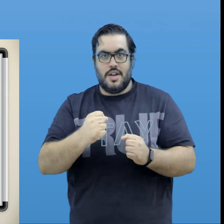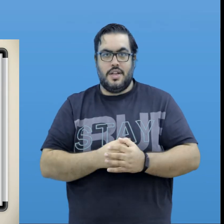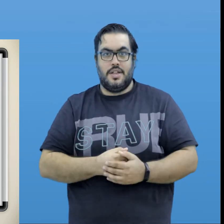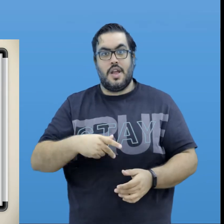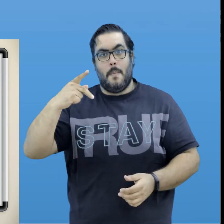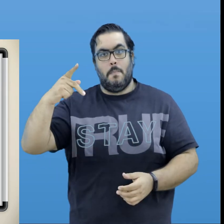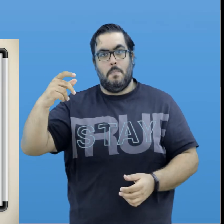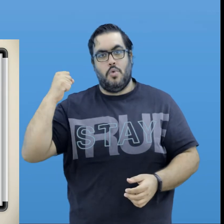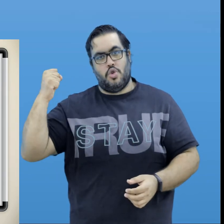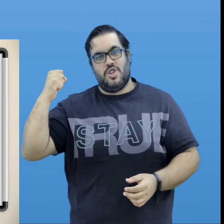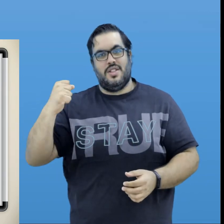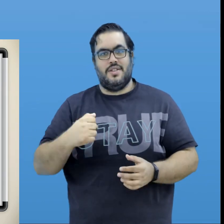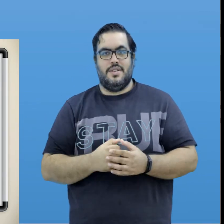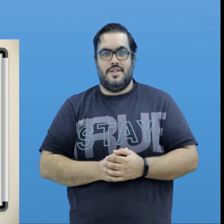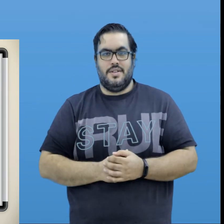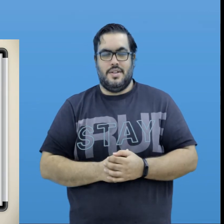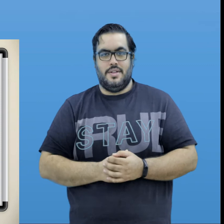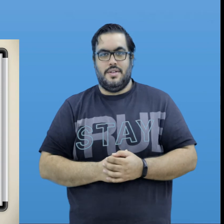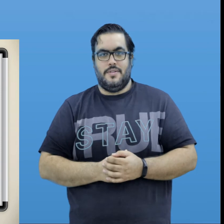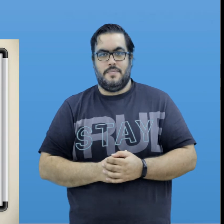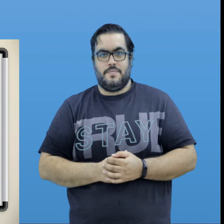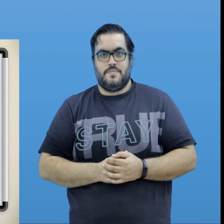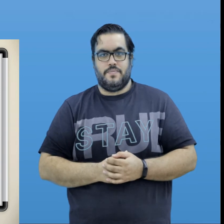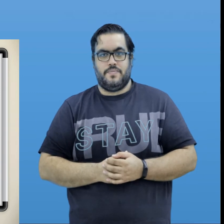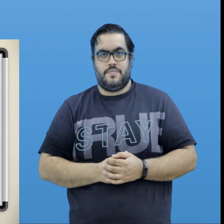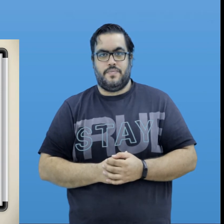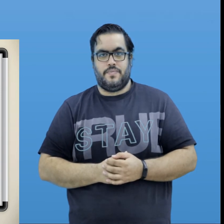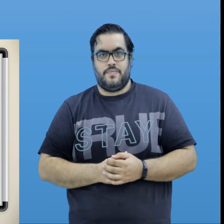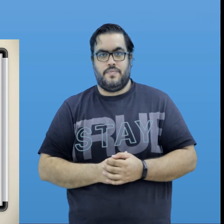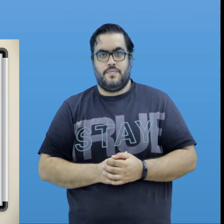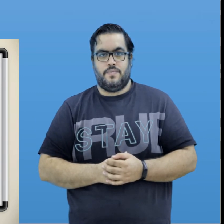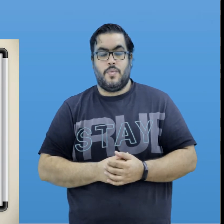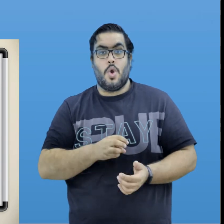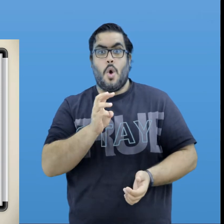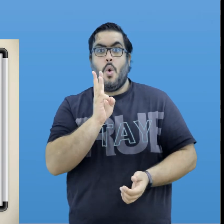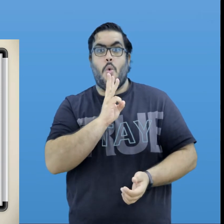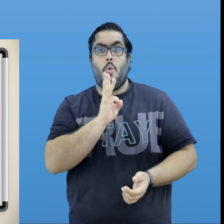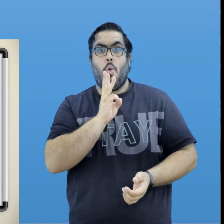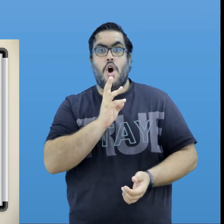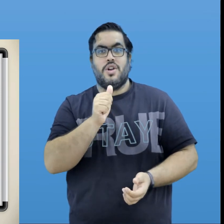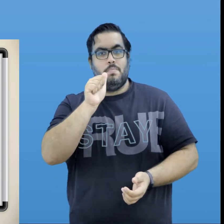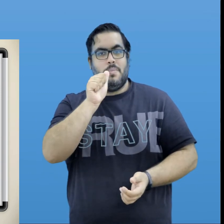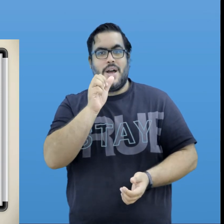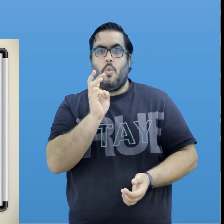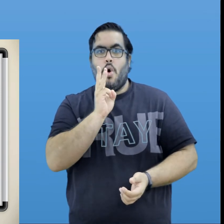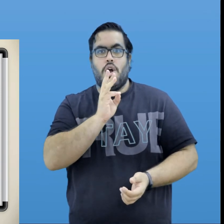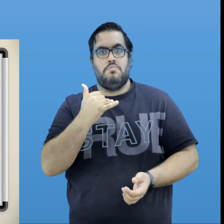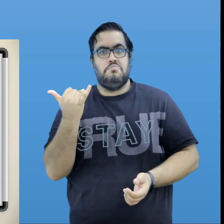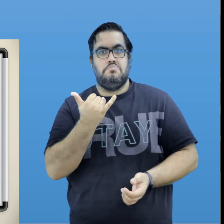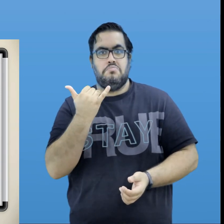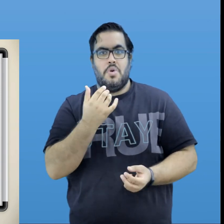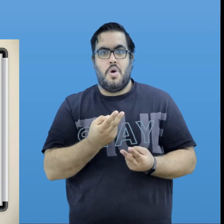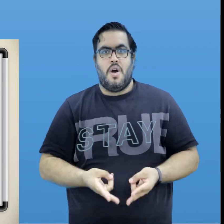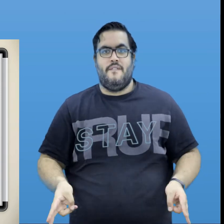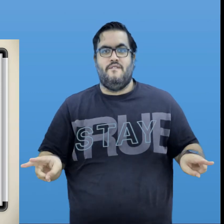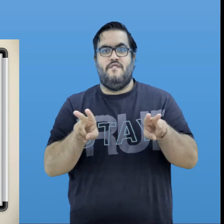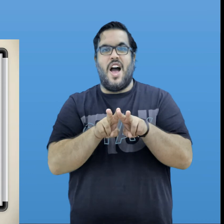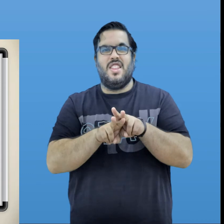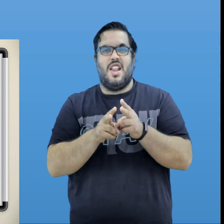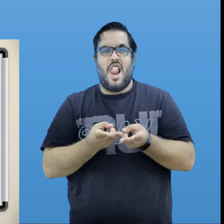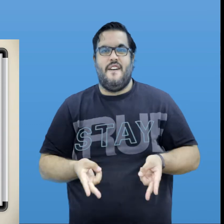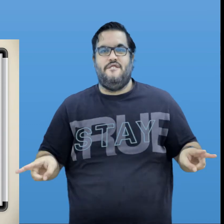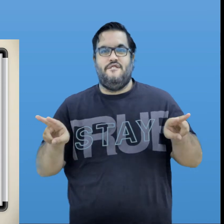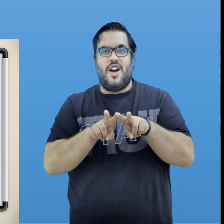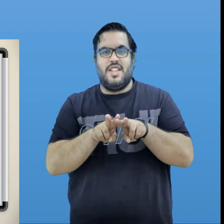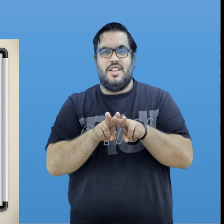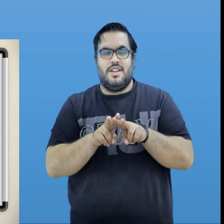Nabati means vegetarian. We took this vocabulary item. غير مسؤول, it means irresponsibly. Again, if you notice,